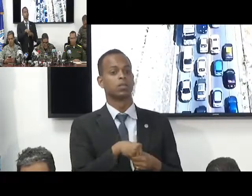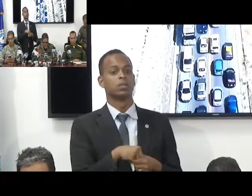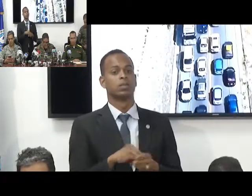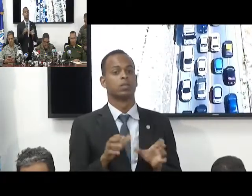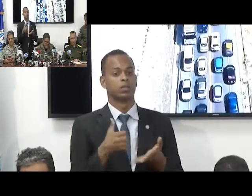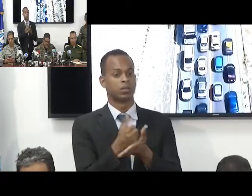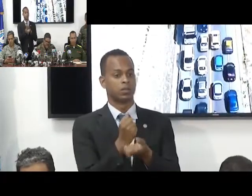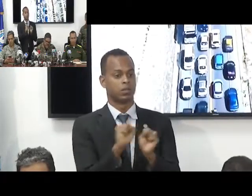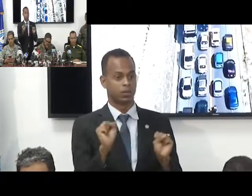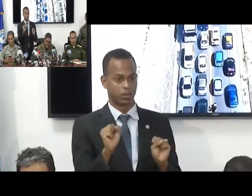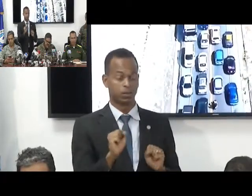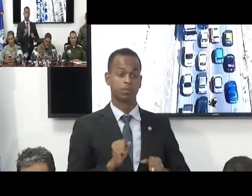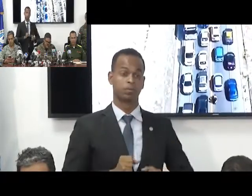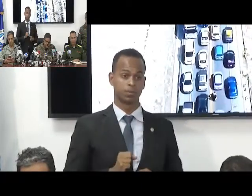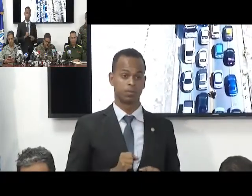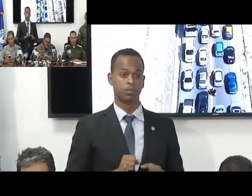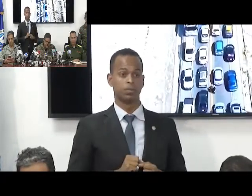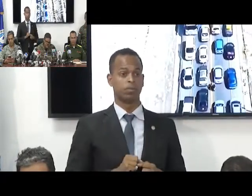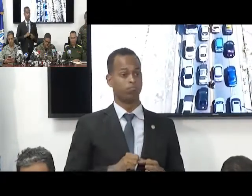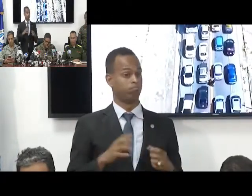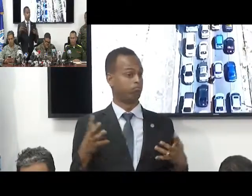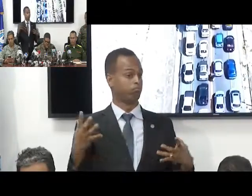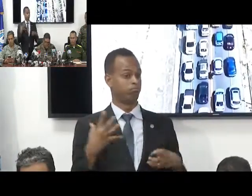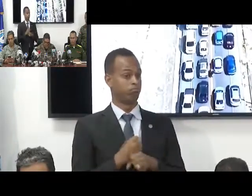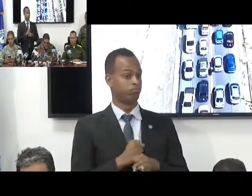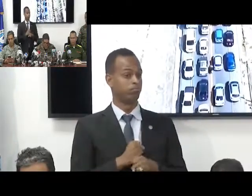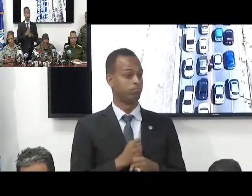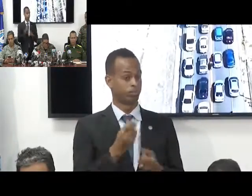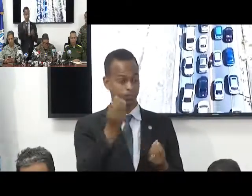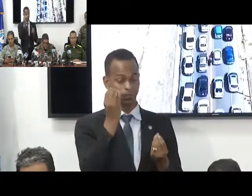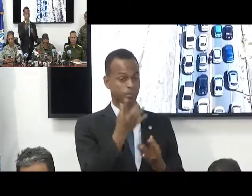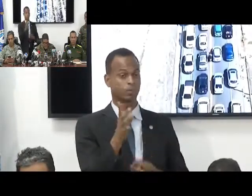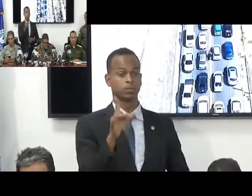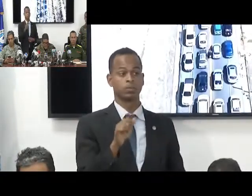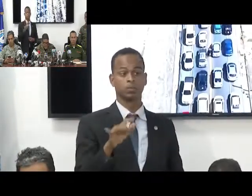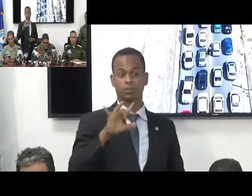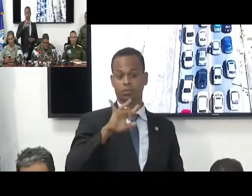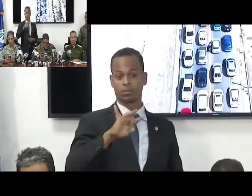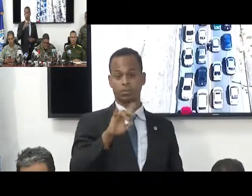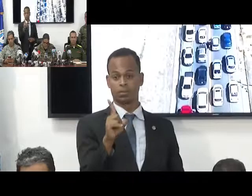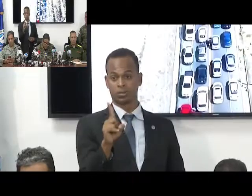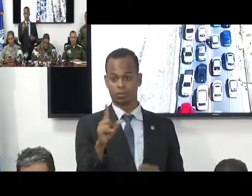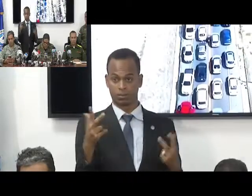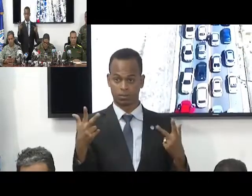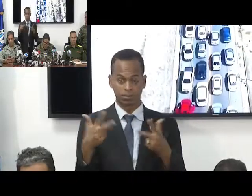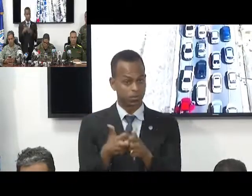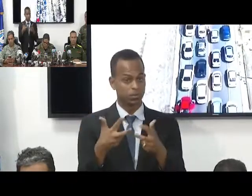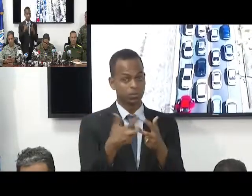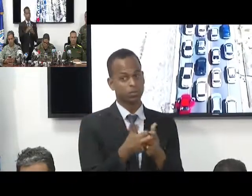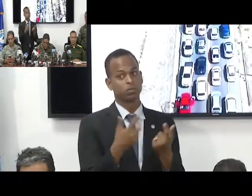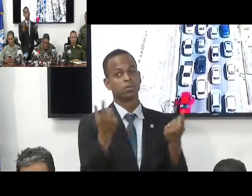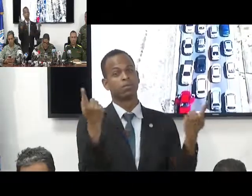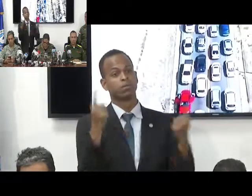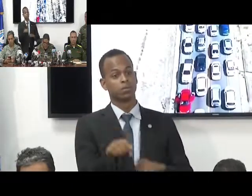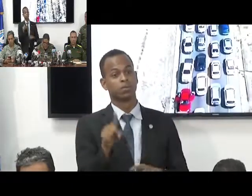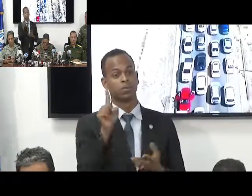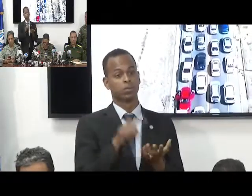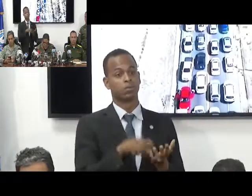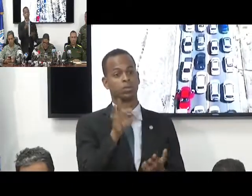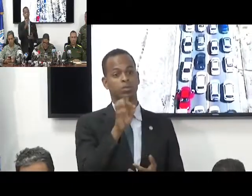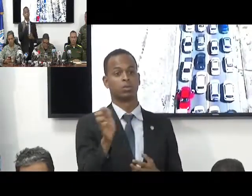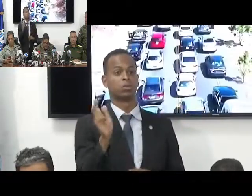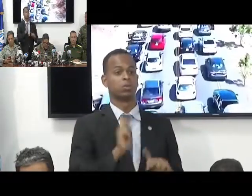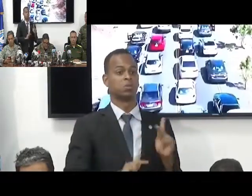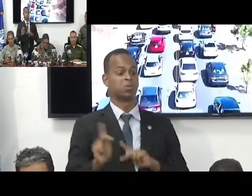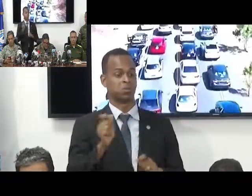de Rescate de Caballería Montada. Resumen, se reportaron 181 accidentes de tránsito, donde resultaron 1.900